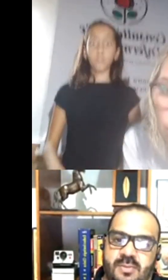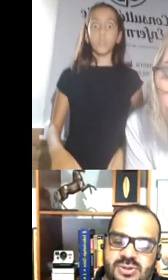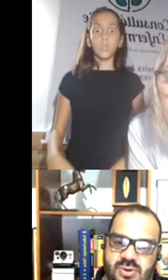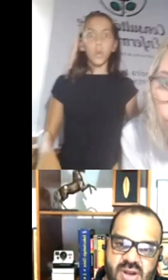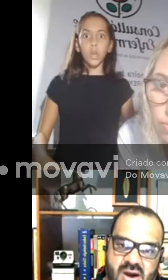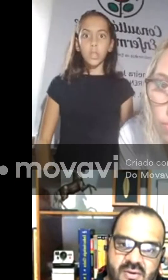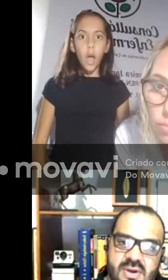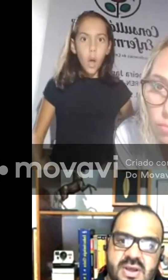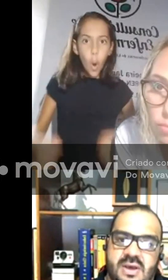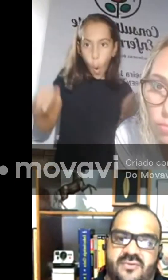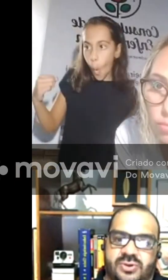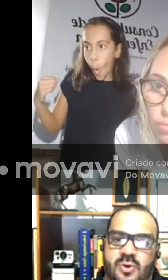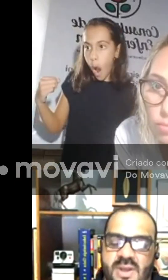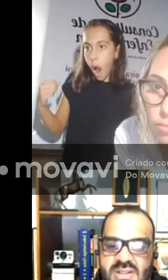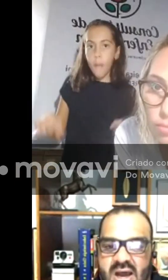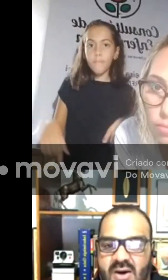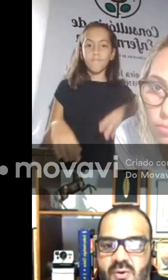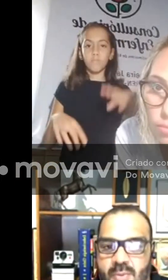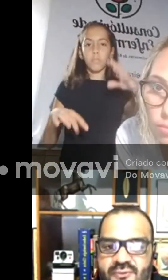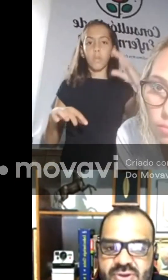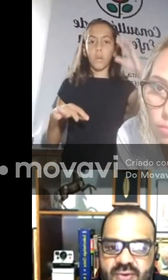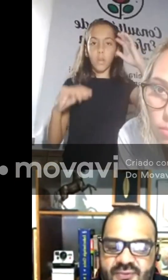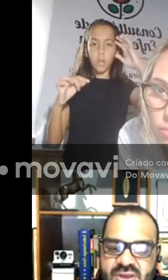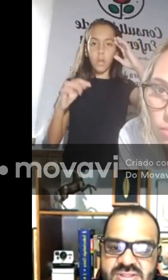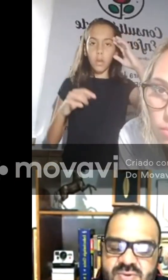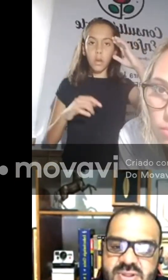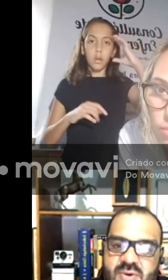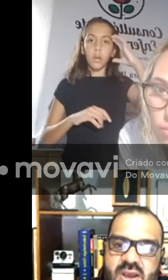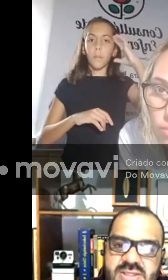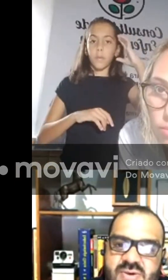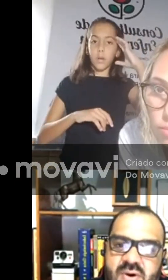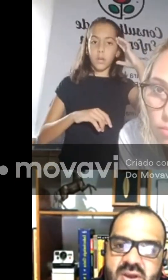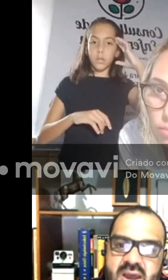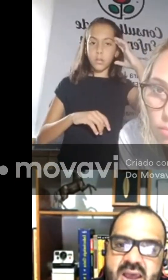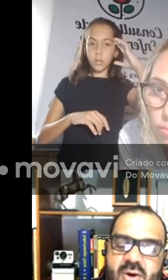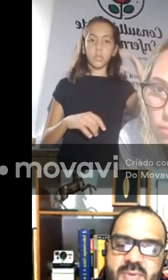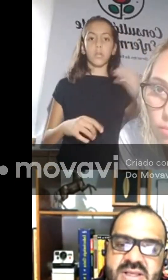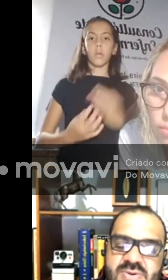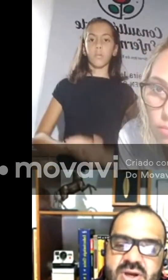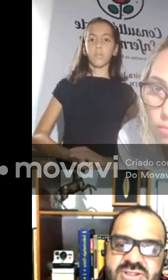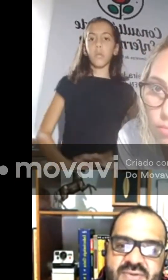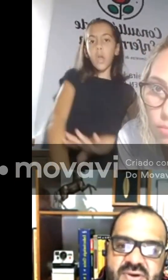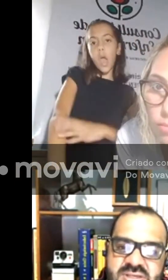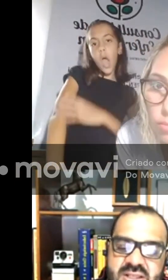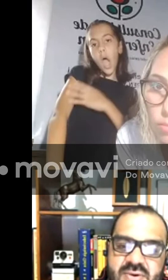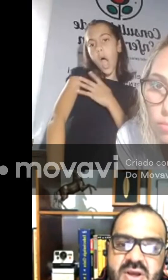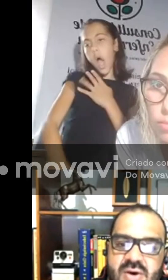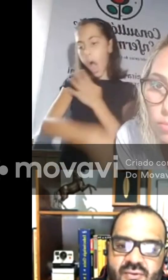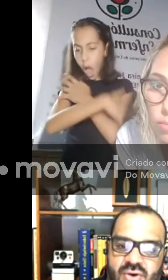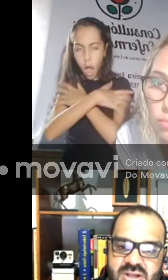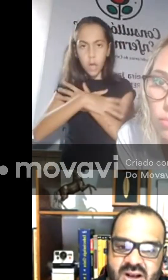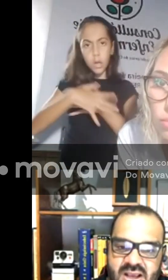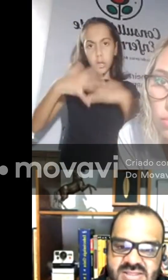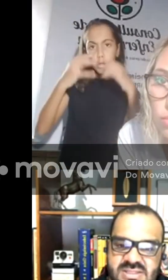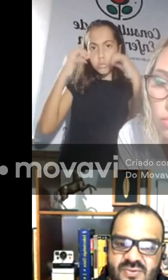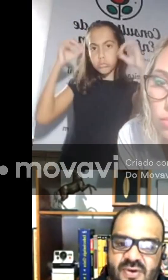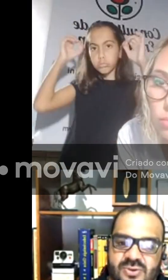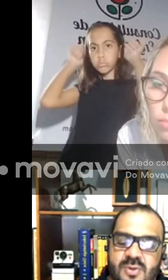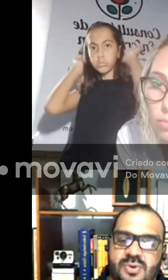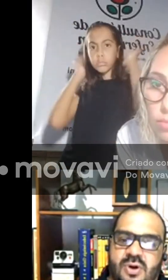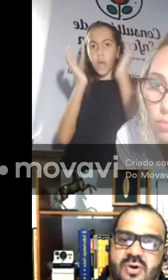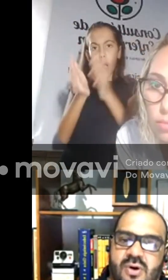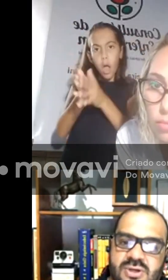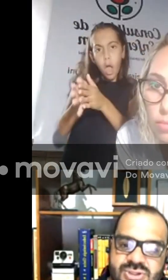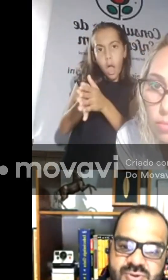fator Sim, emocional, fator mental, como o fator físico. Então, é isso que é a recomendação que a gente está fazendo. Fortaleça seu